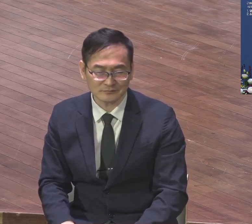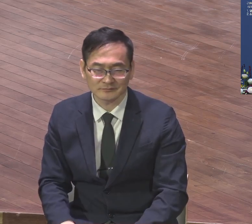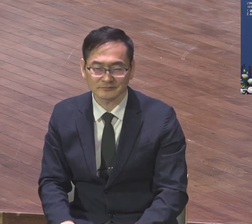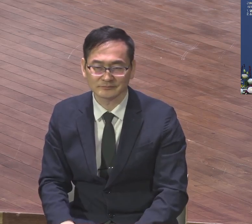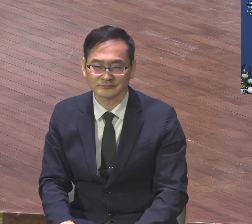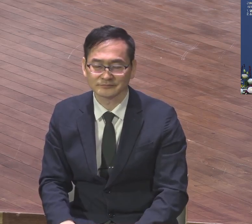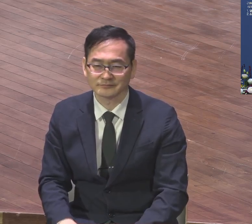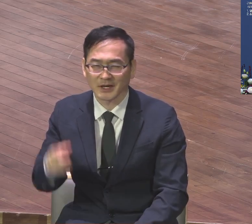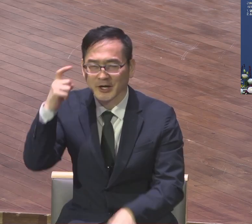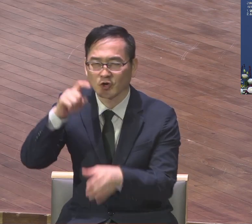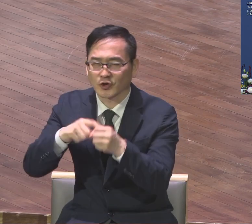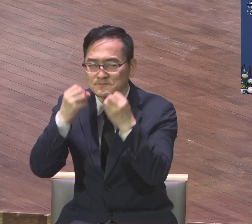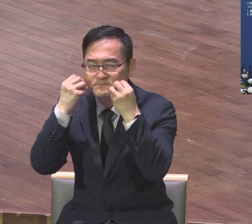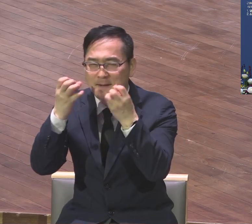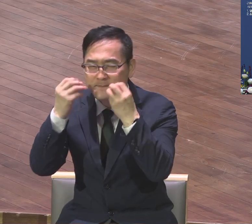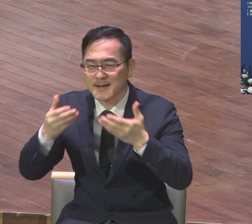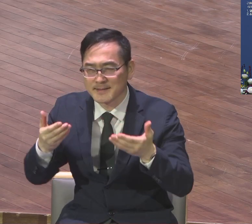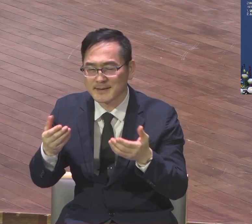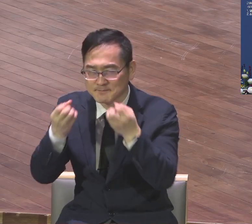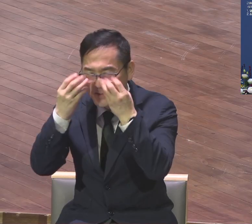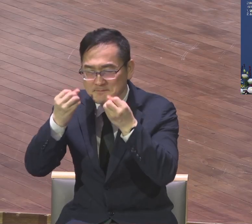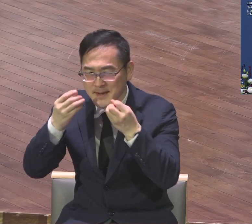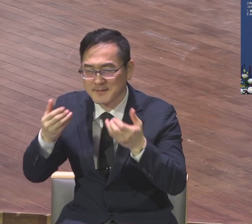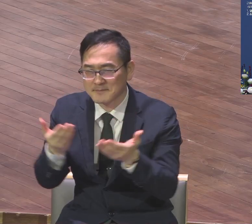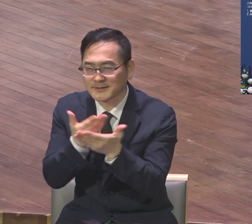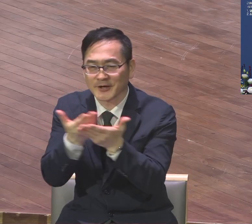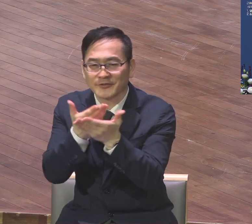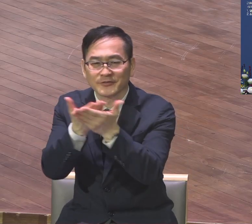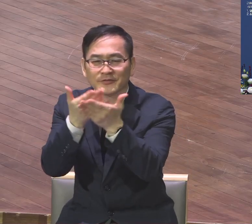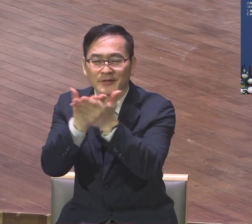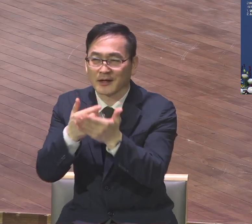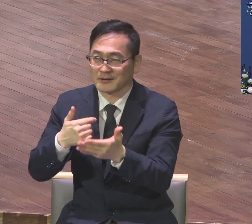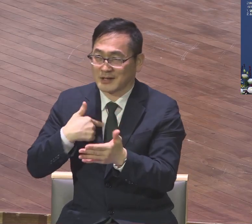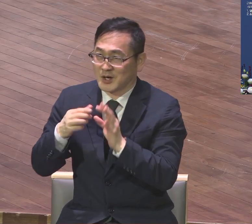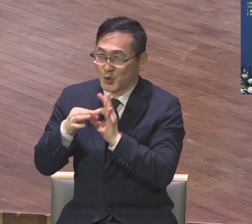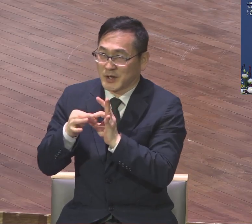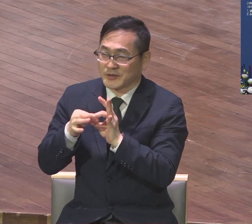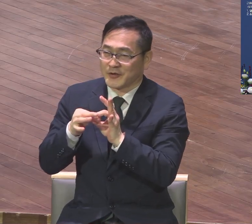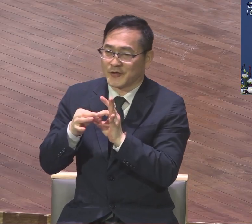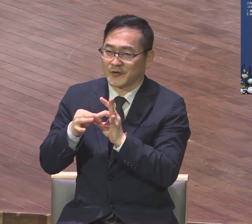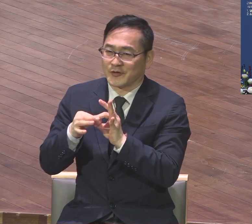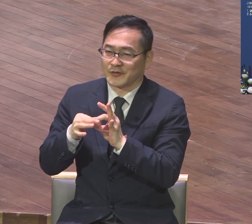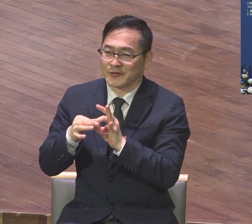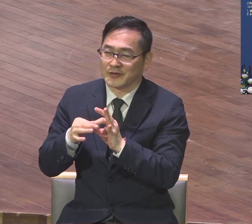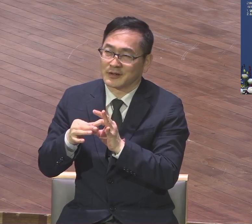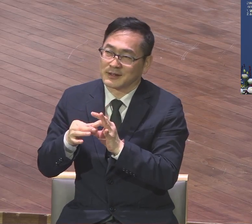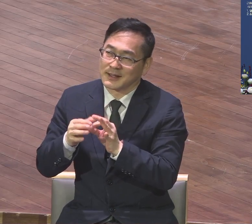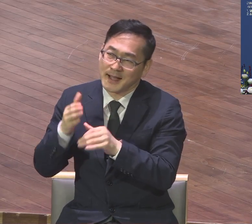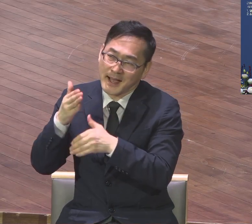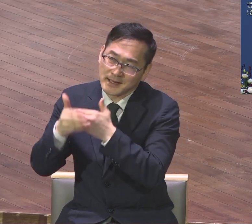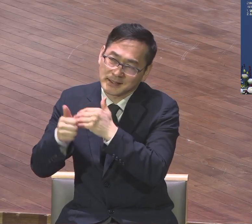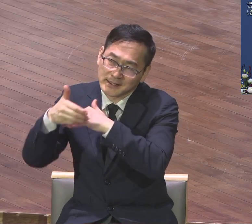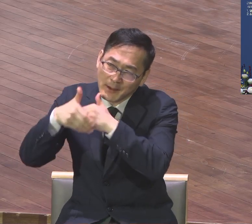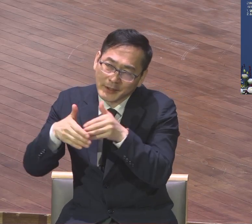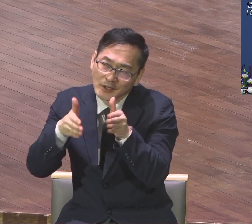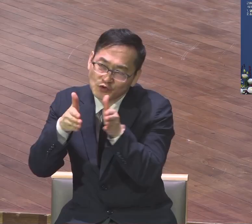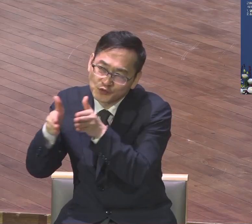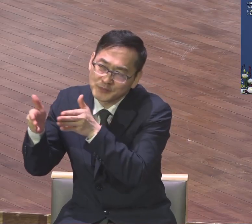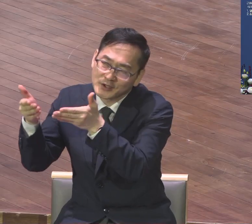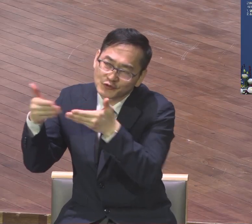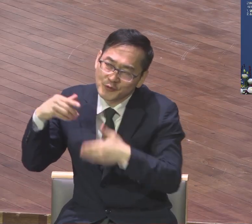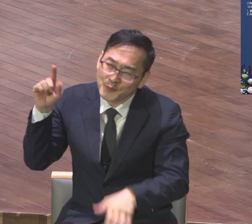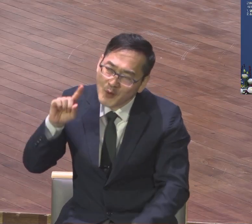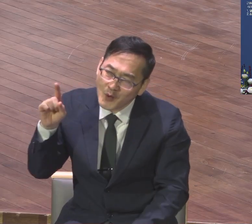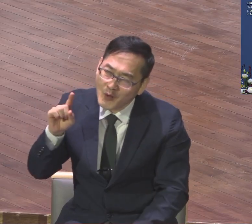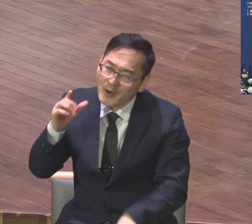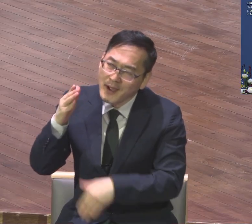날마다 새로운 감사, 하나님께서 나를 통해 나를 위해서 예배해 놓으신 그 어마어마한 신비스러운 축복, 그